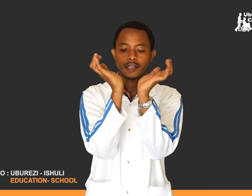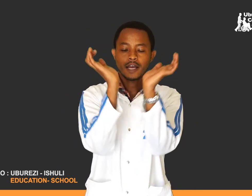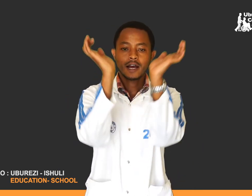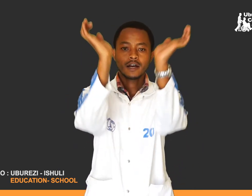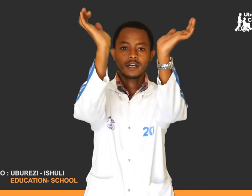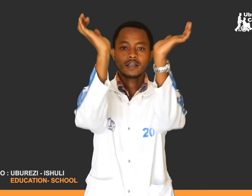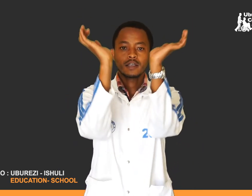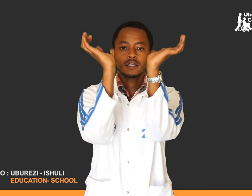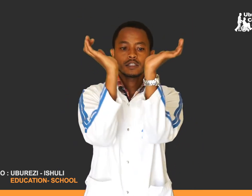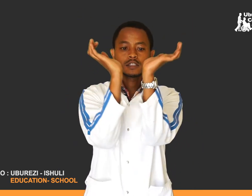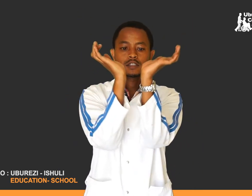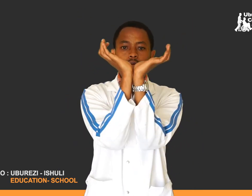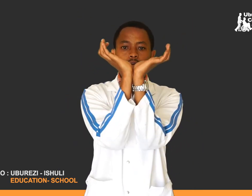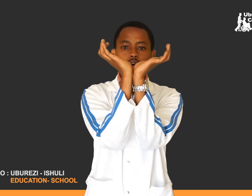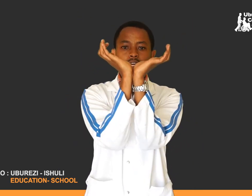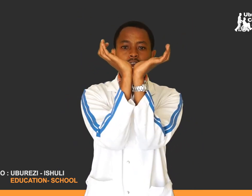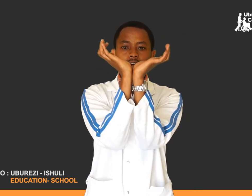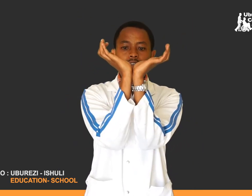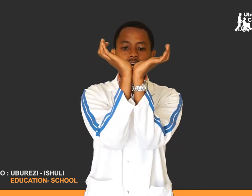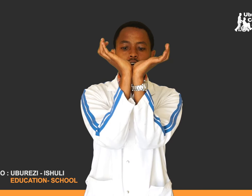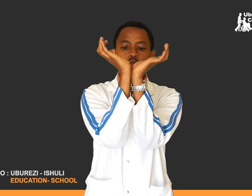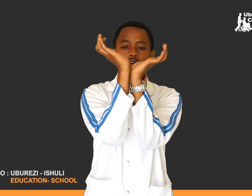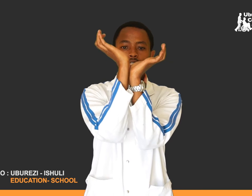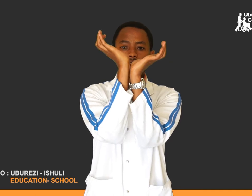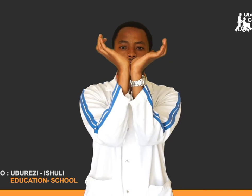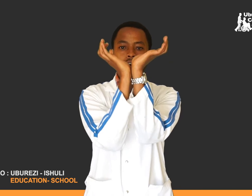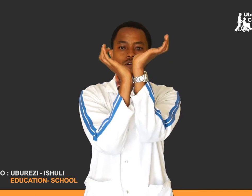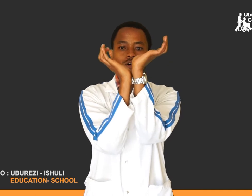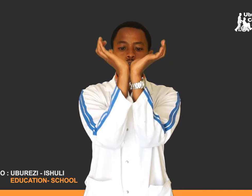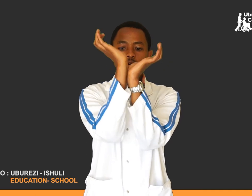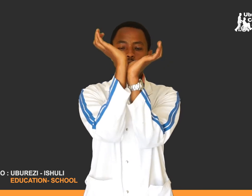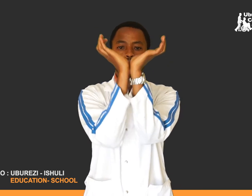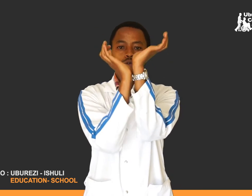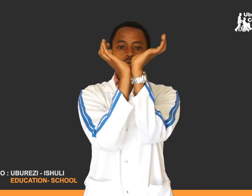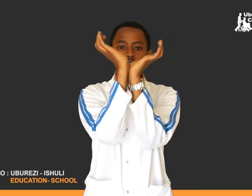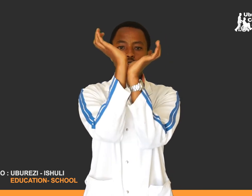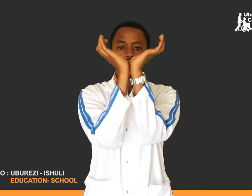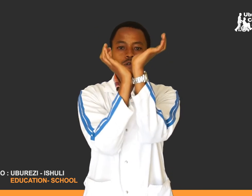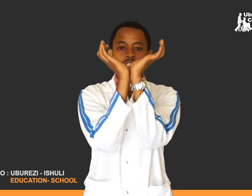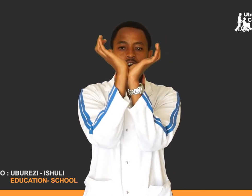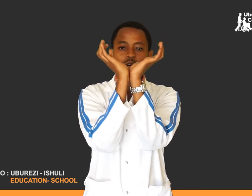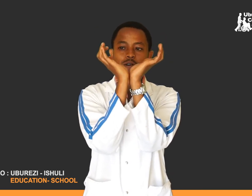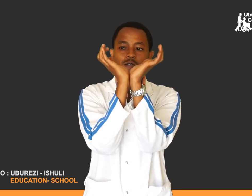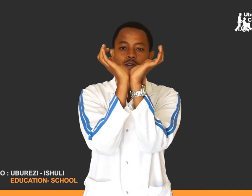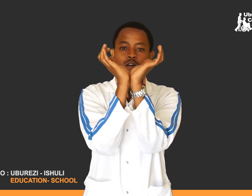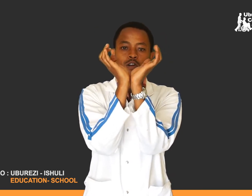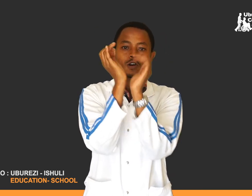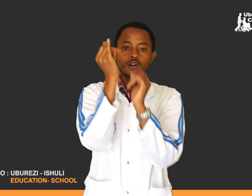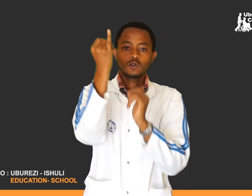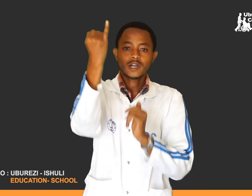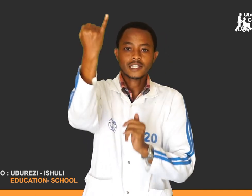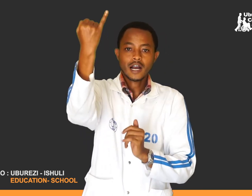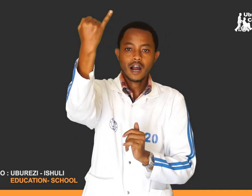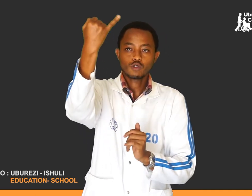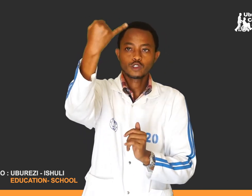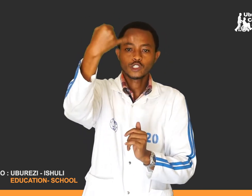ufata bino biganza ugasa nkaho ubizunguzaho none ugasa nkaho